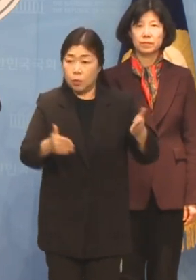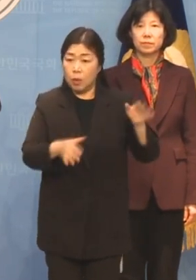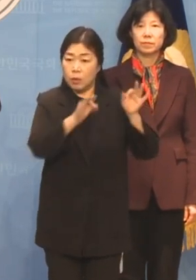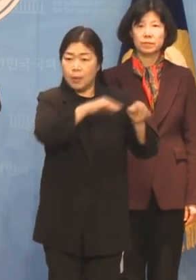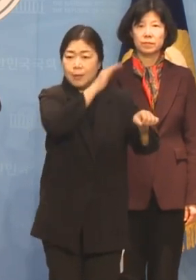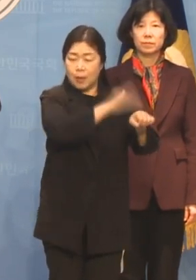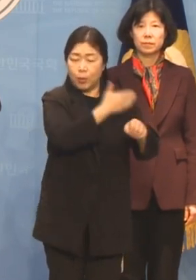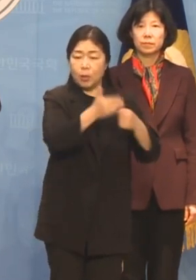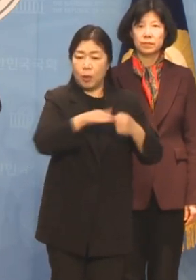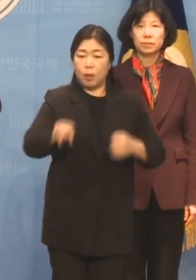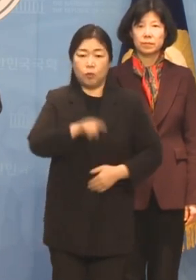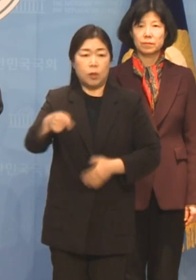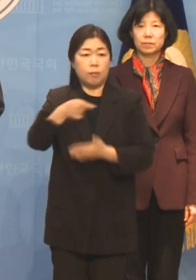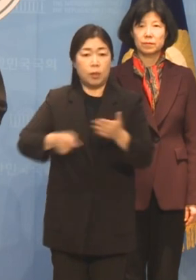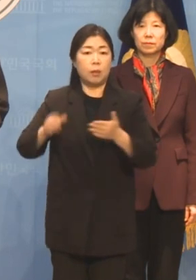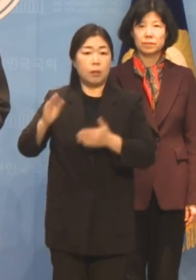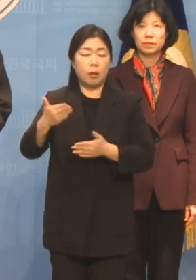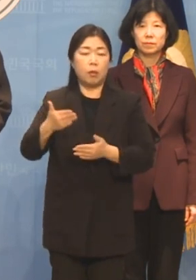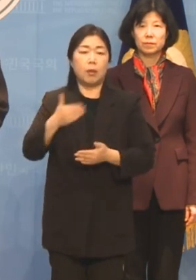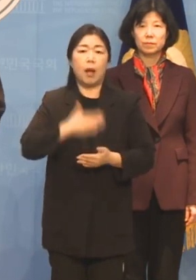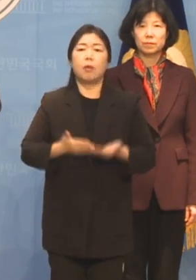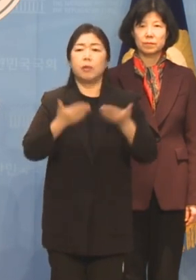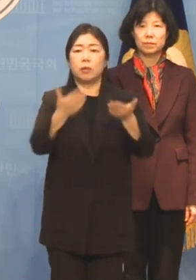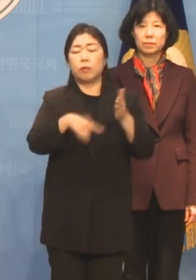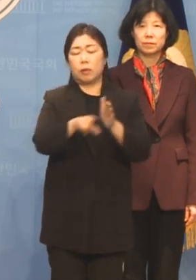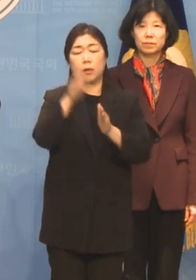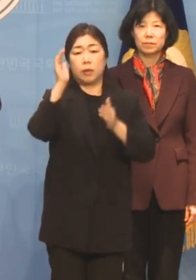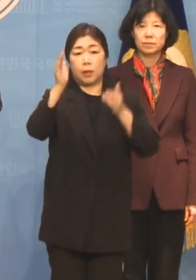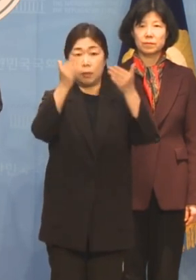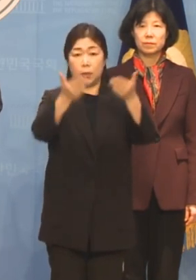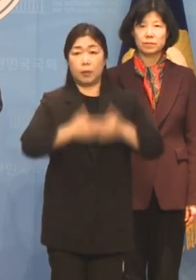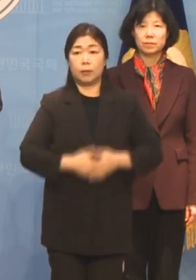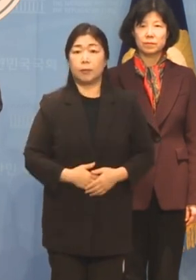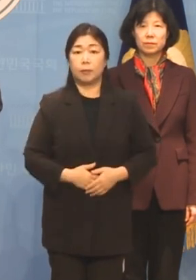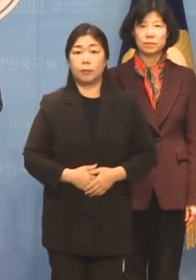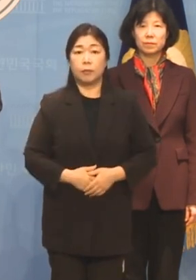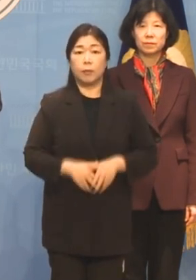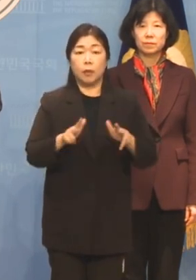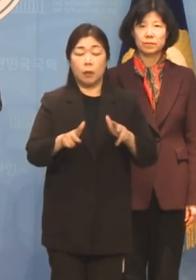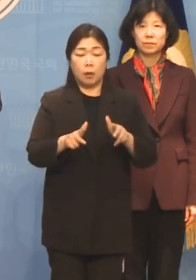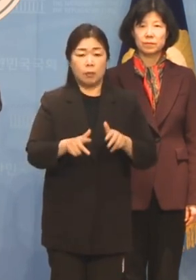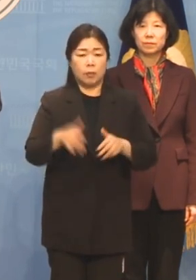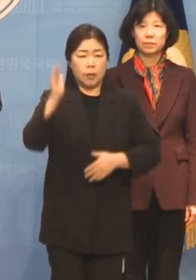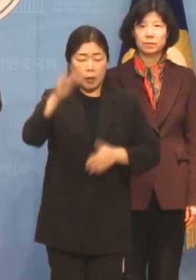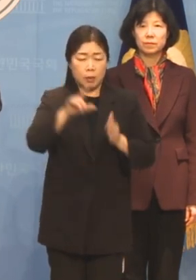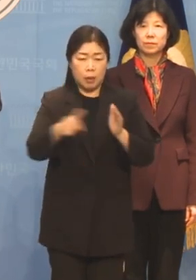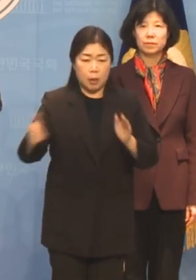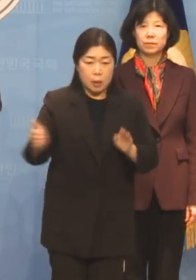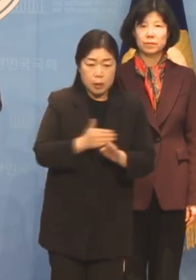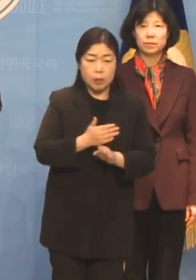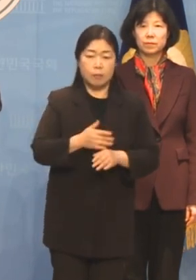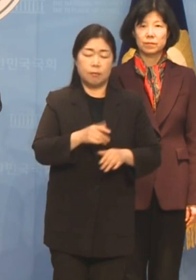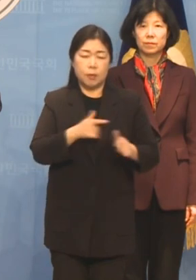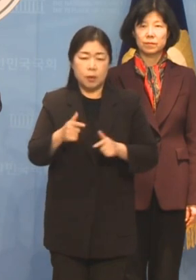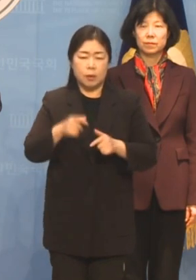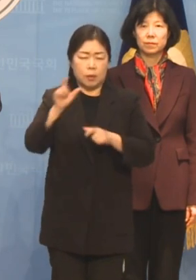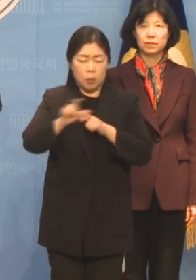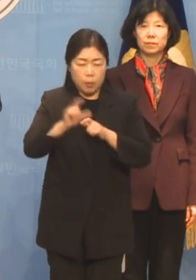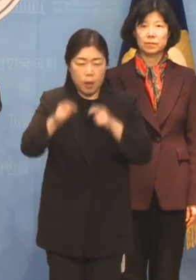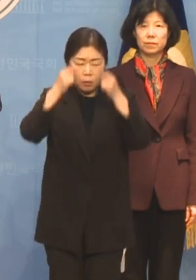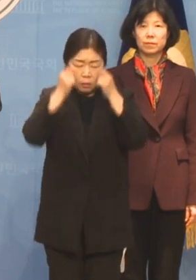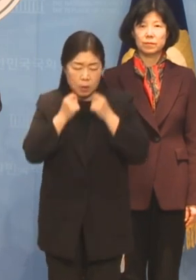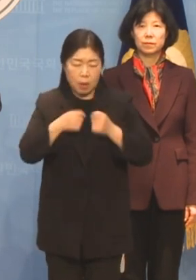이번 기자회견을 하게 되었습니다. 이 자리를 마련하기까지 많은 눈물과 고민